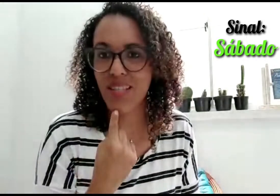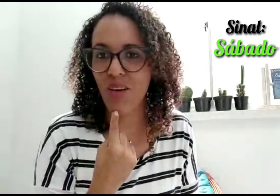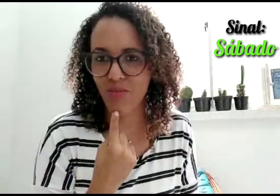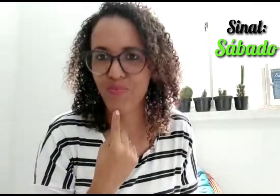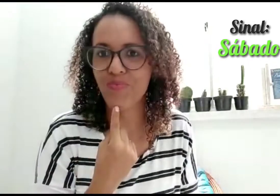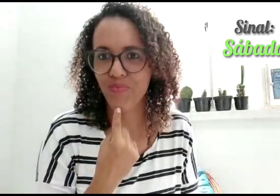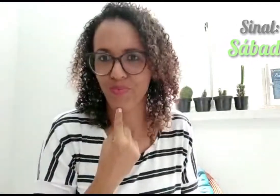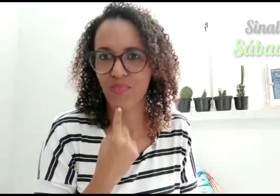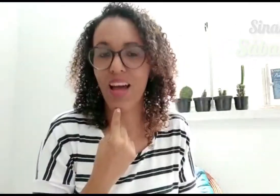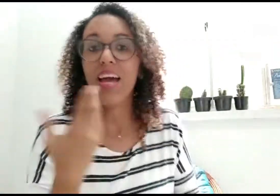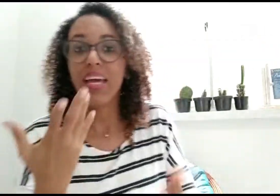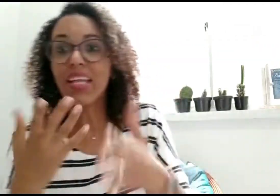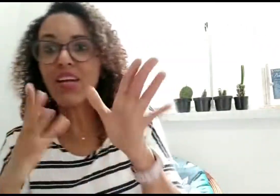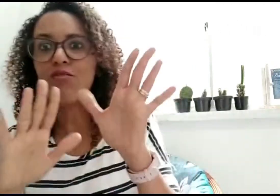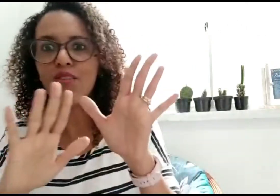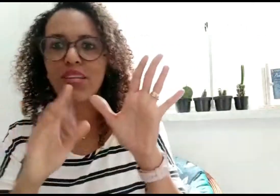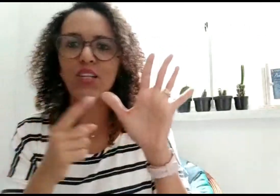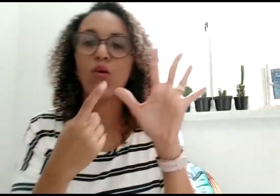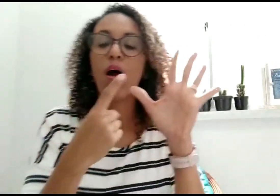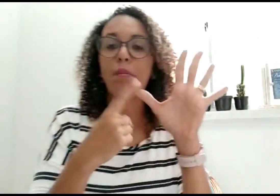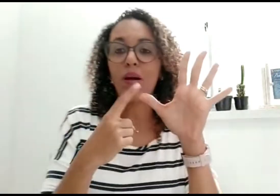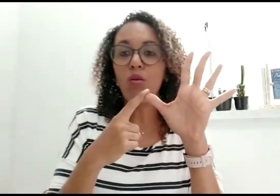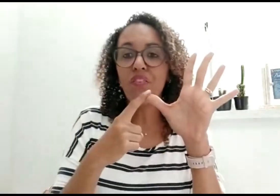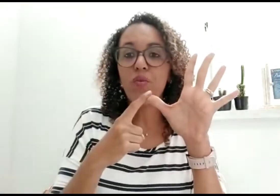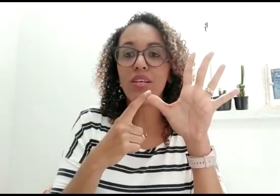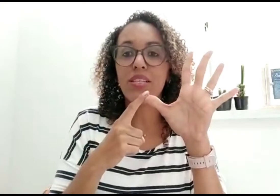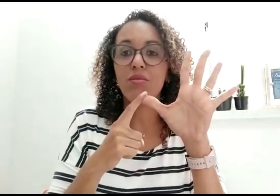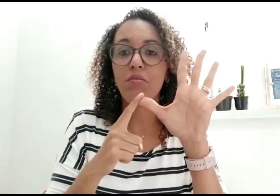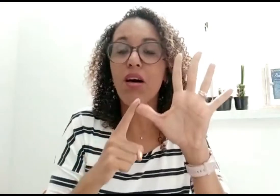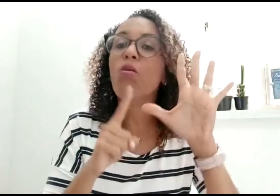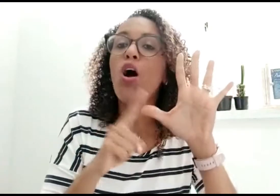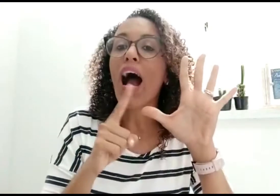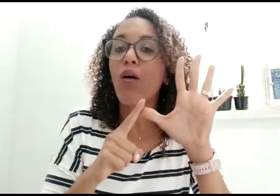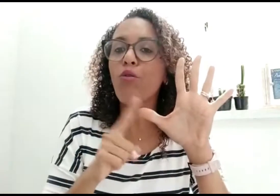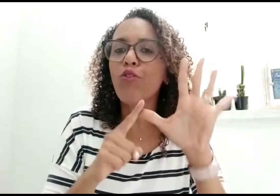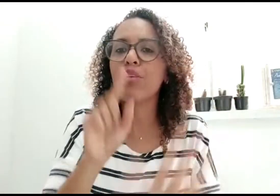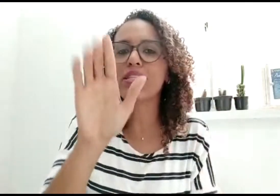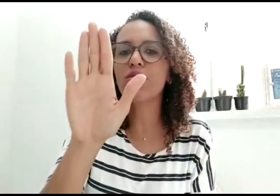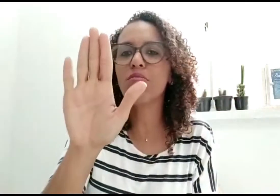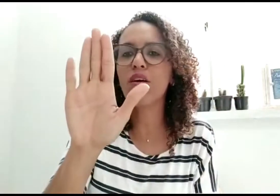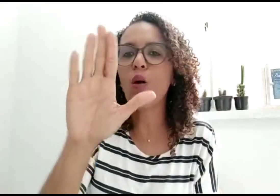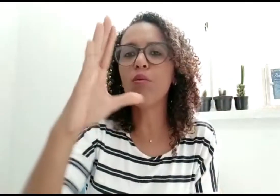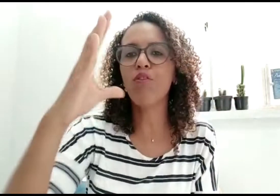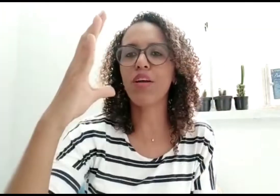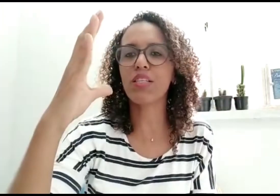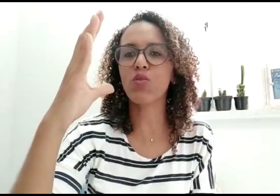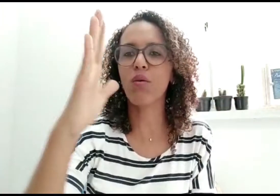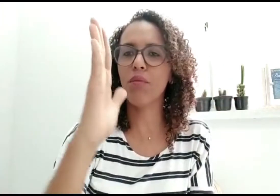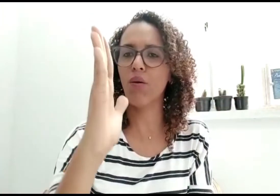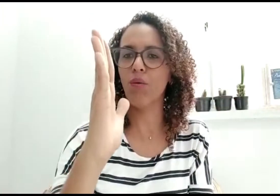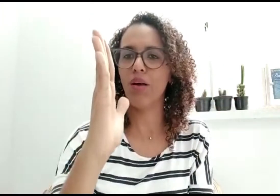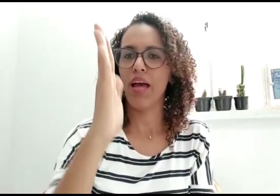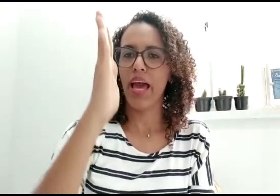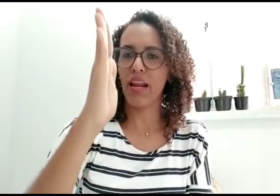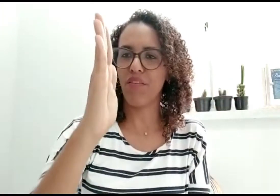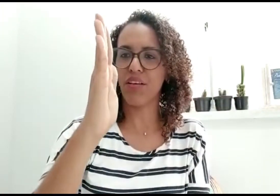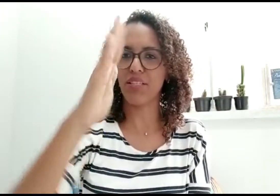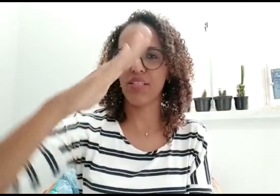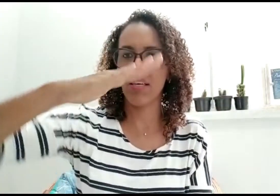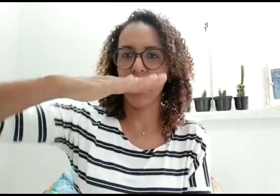sinal, né? Então, voltando para a configuração de mão, a configuração de mão é como fica a sua mão. Ela fica assim,